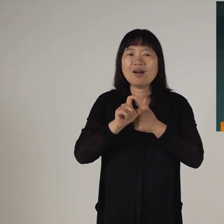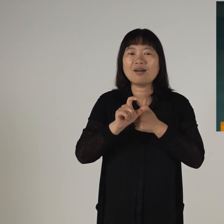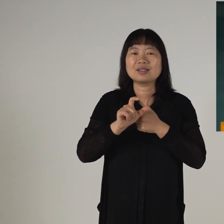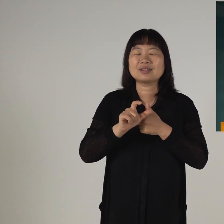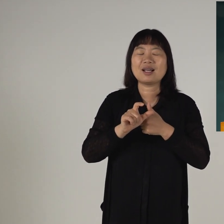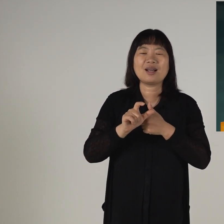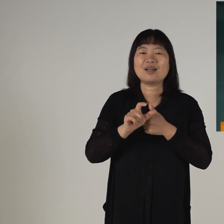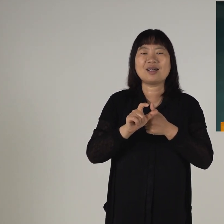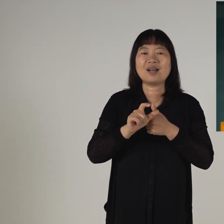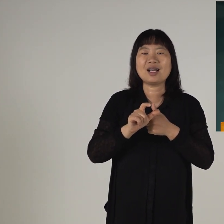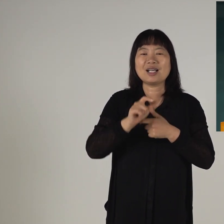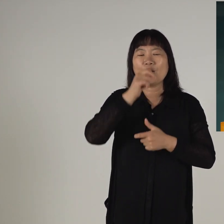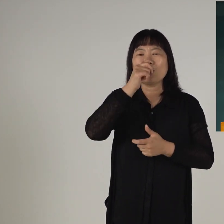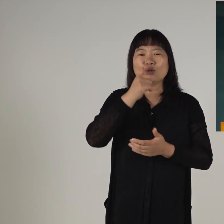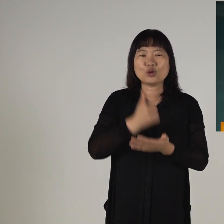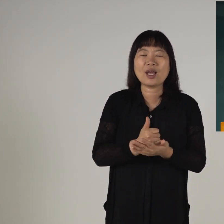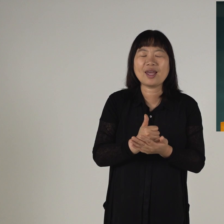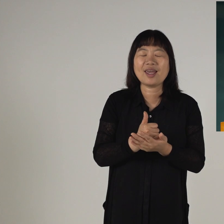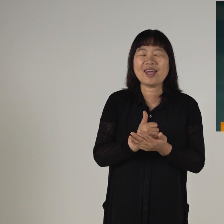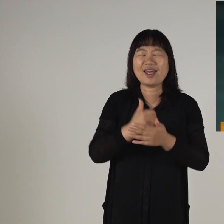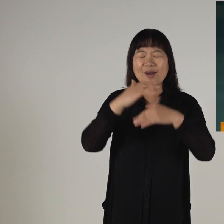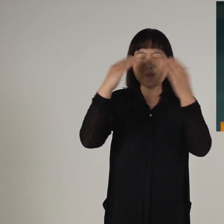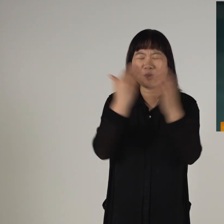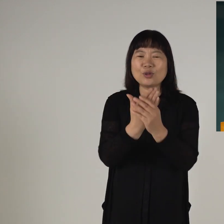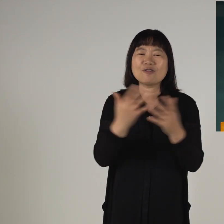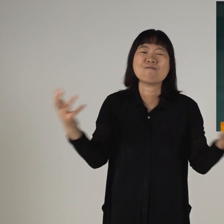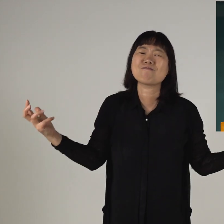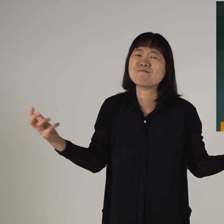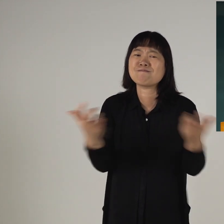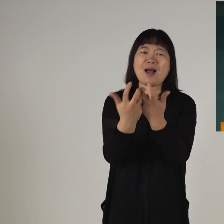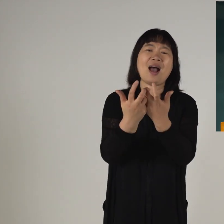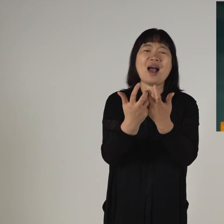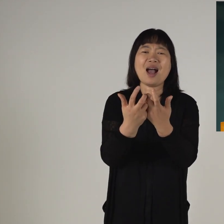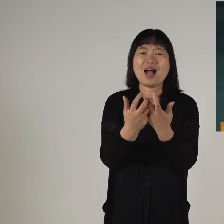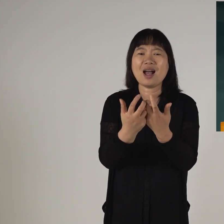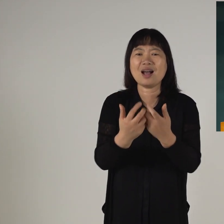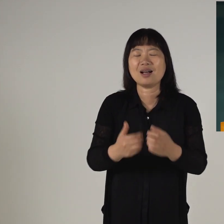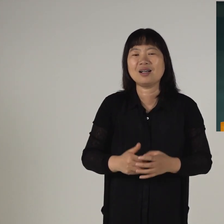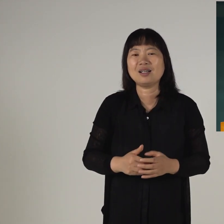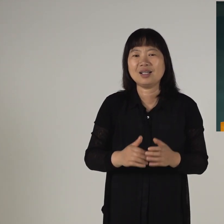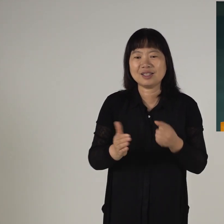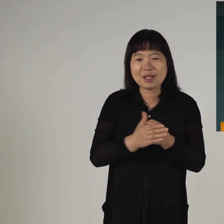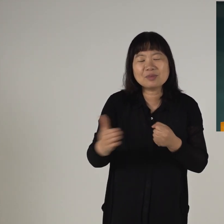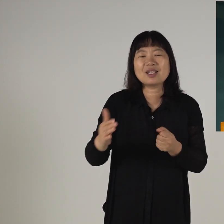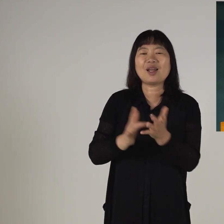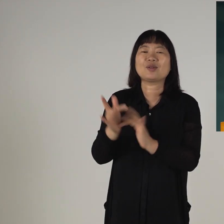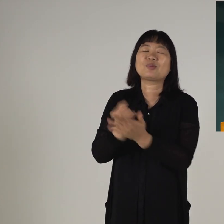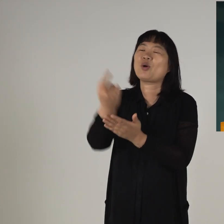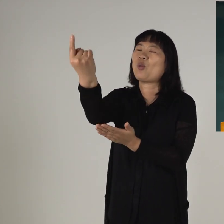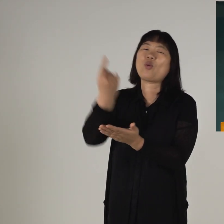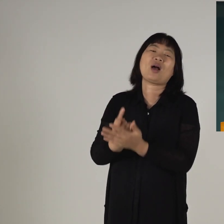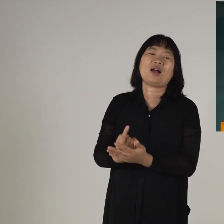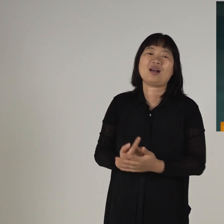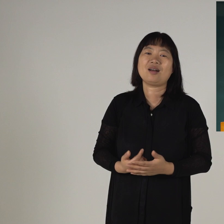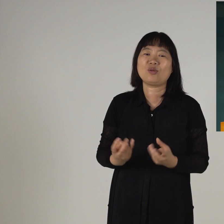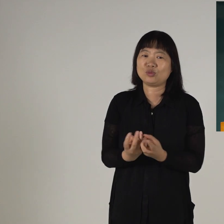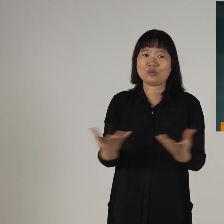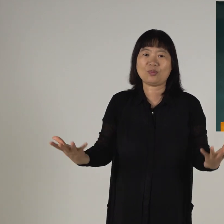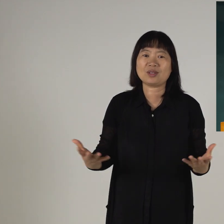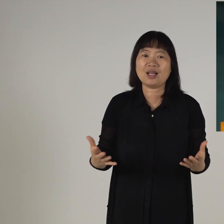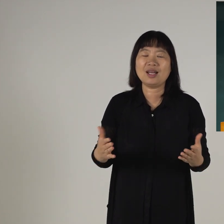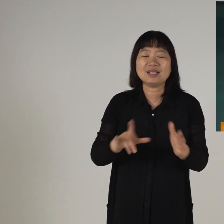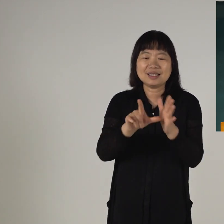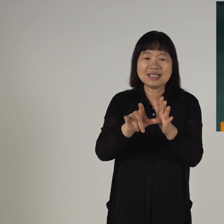여지가 없이 죄악이 온 땅을 뒤덮었다 그 말이죠. 때가 찼다 그 말이에요. 그 때는 지금까지